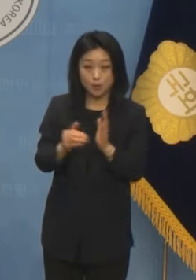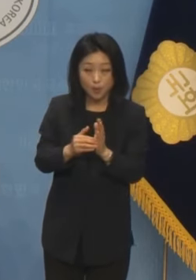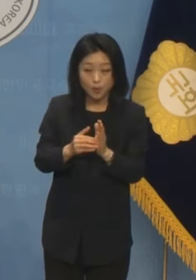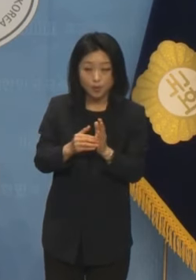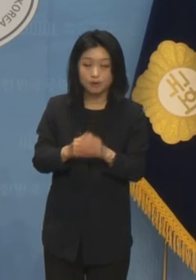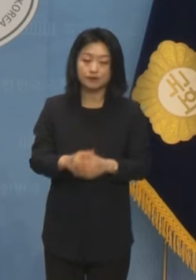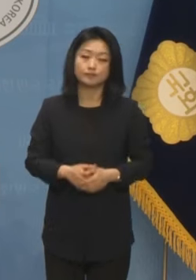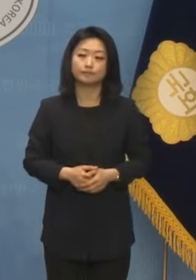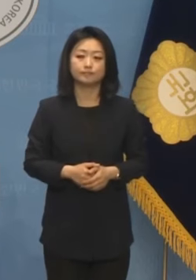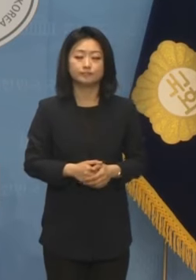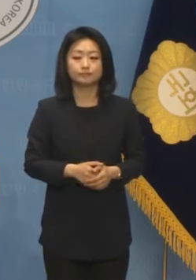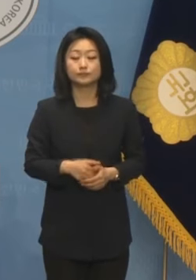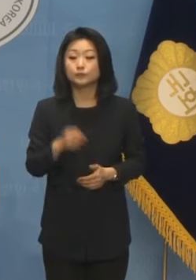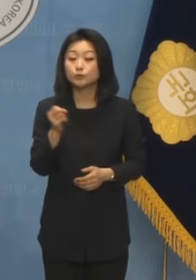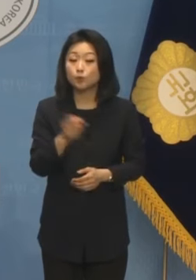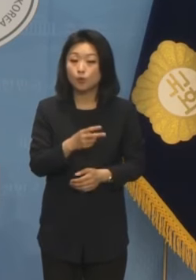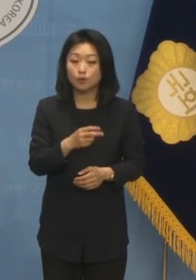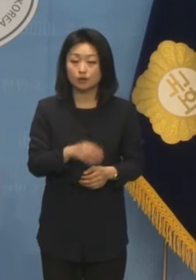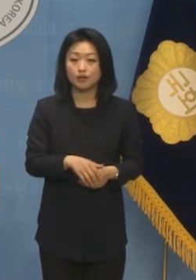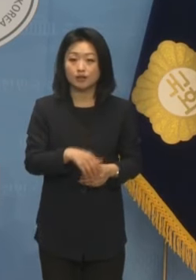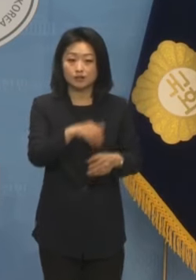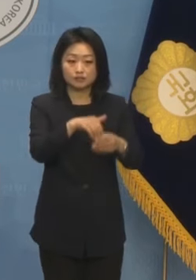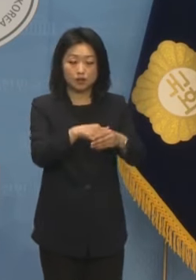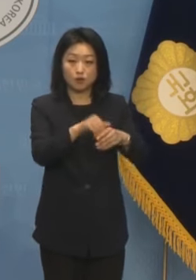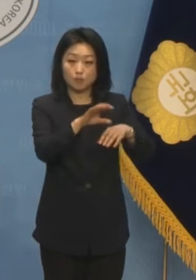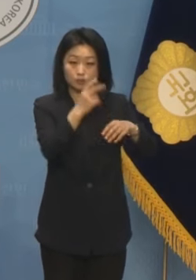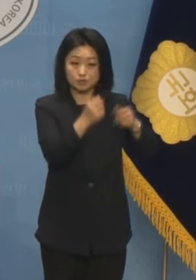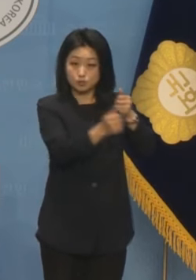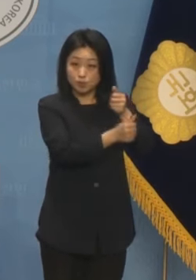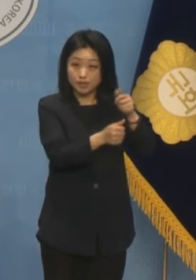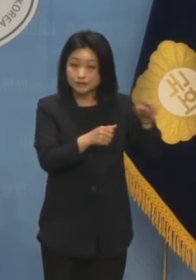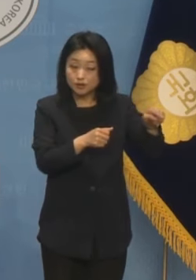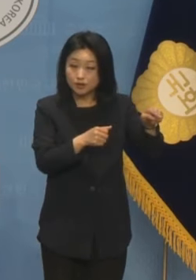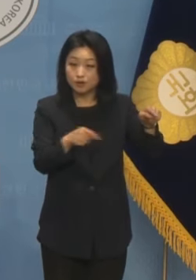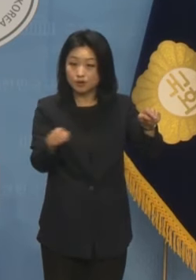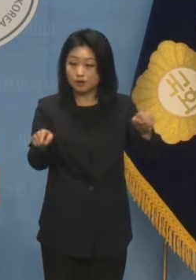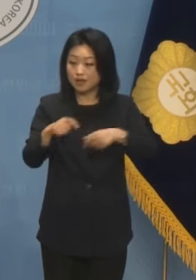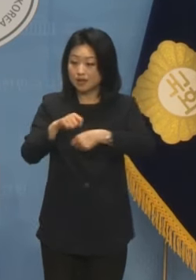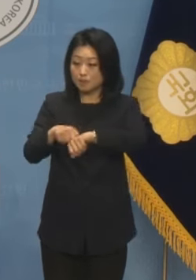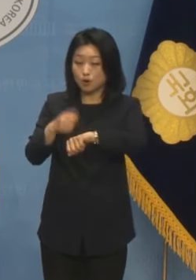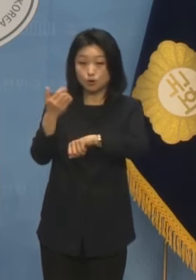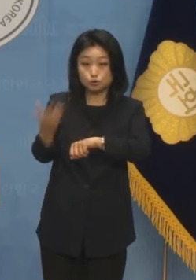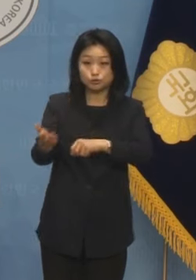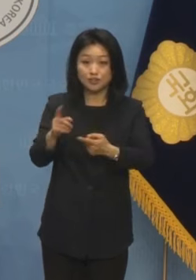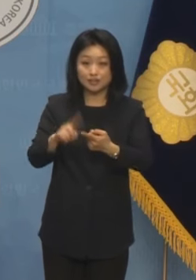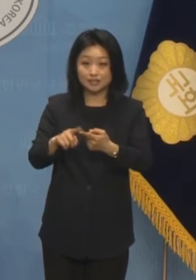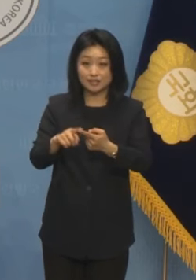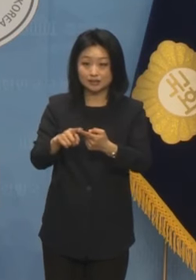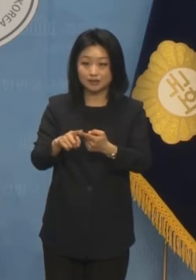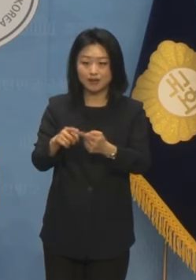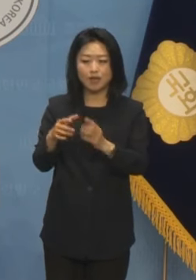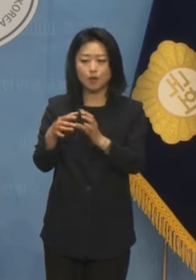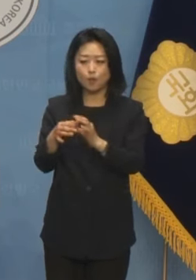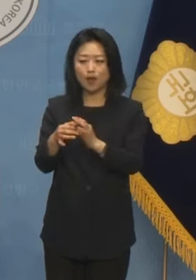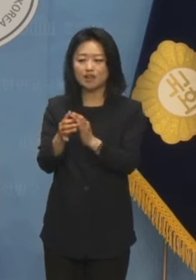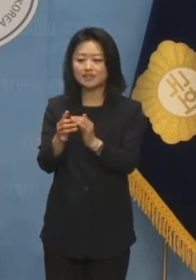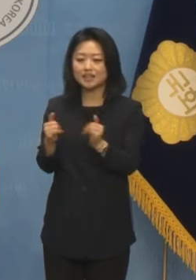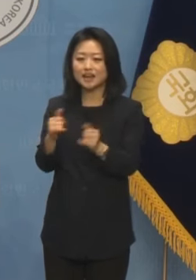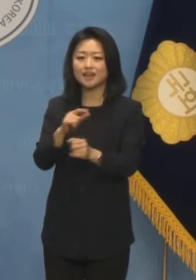매우 우려스러운 건 선방심의위 방송사 징계가 진영 논리로까지 번졌다는